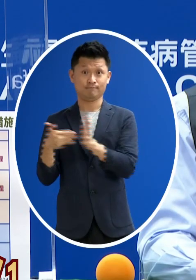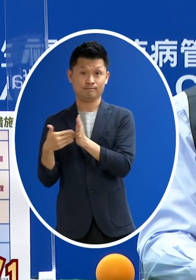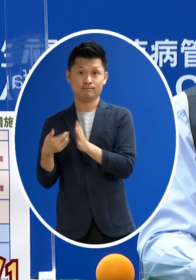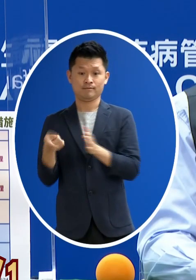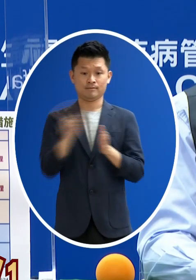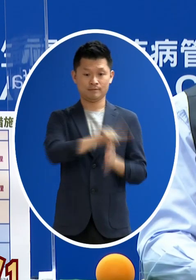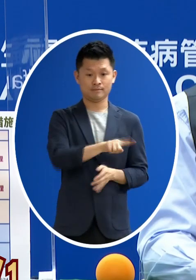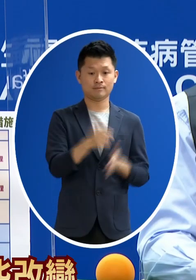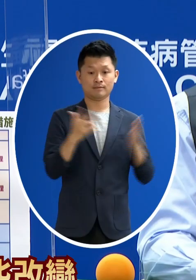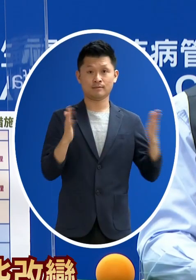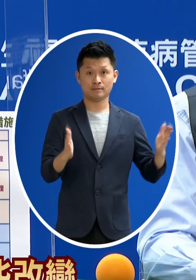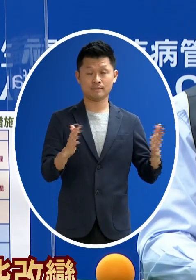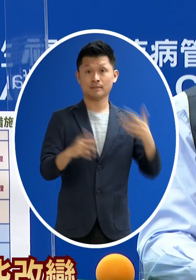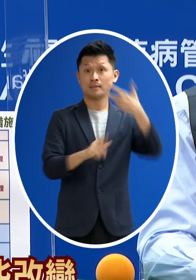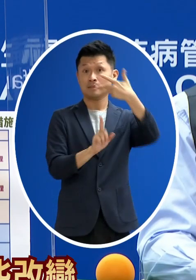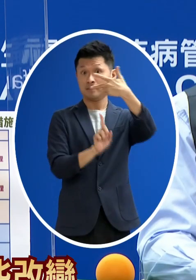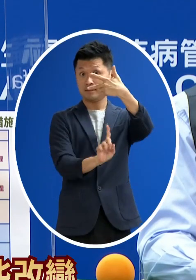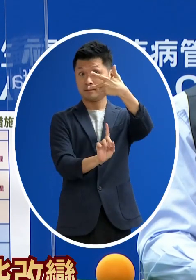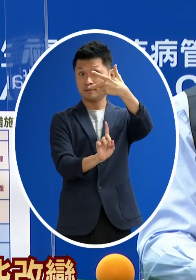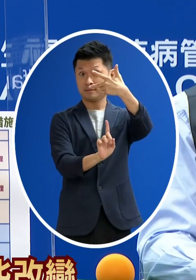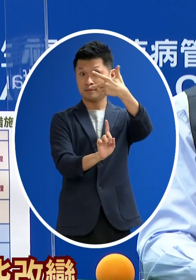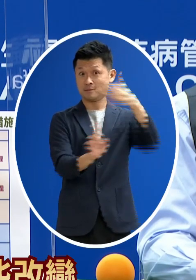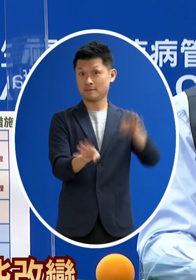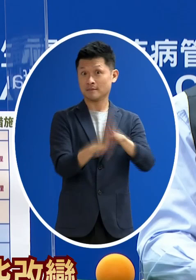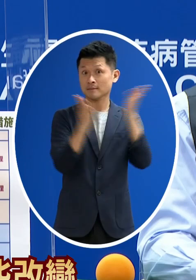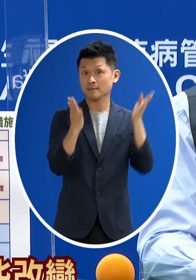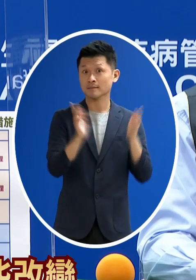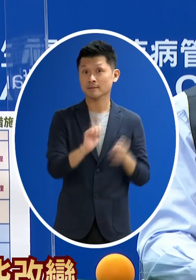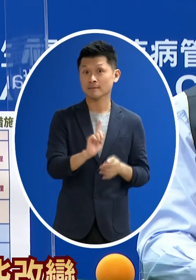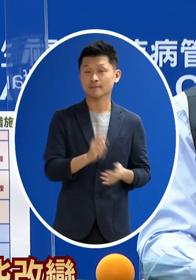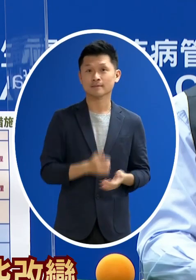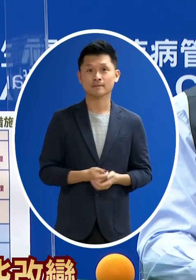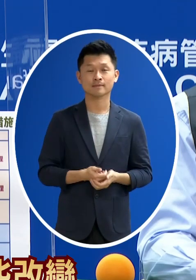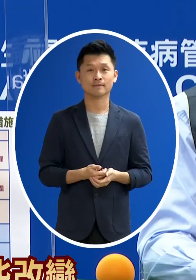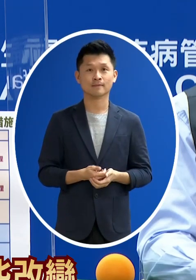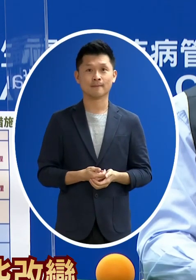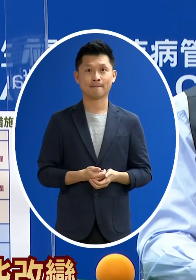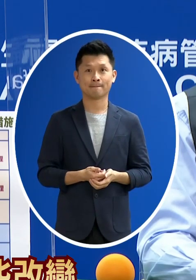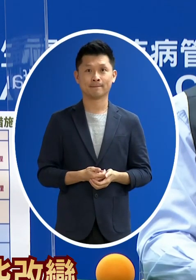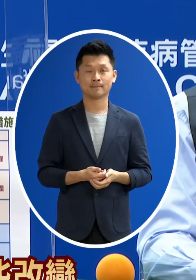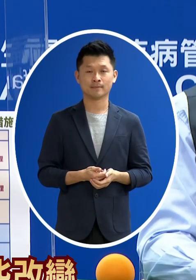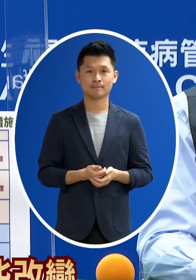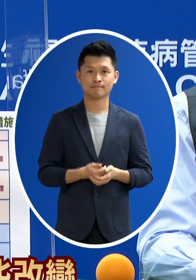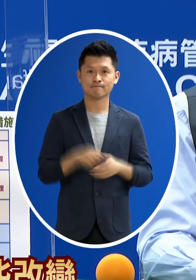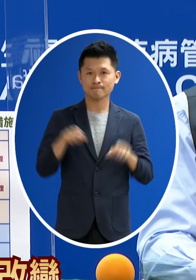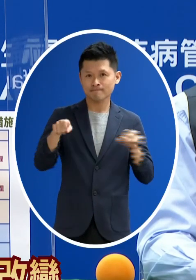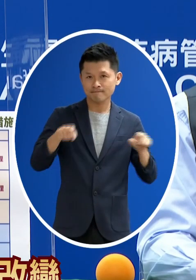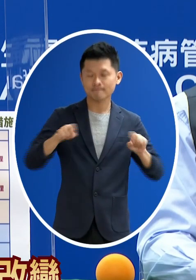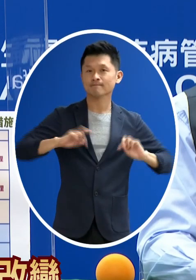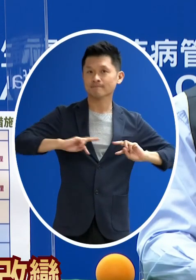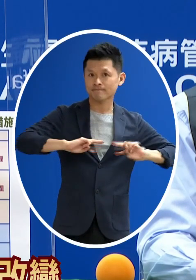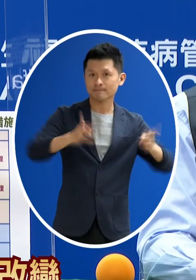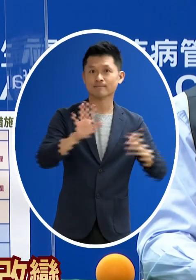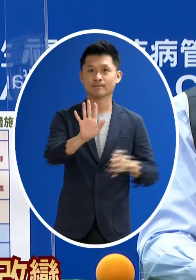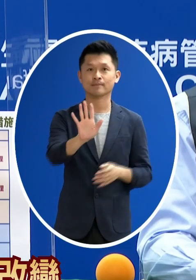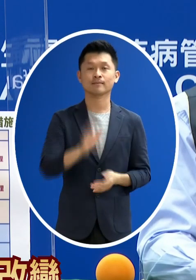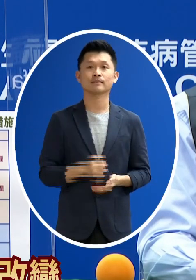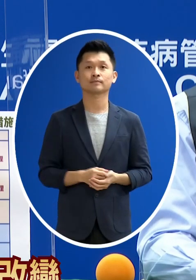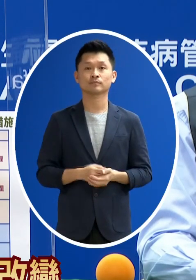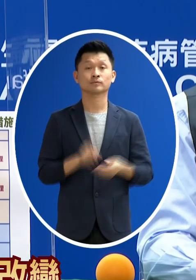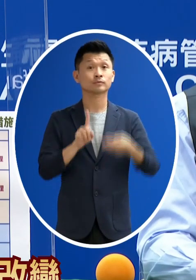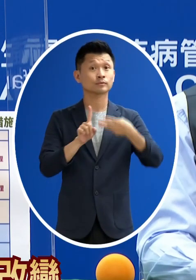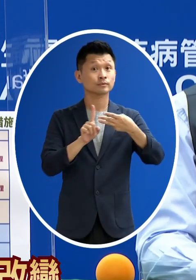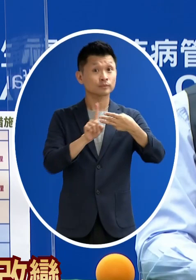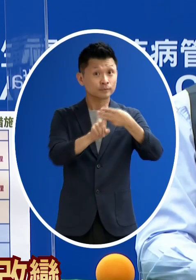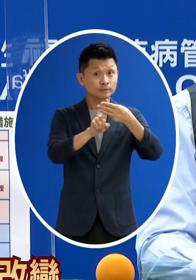在7月1号，在7月1号，那这里面有稍微的一些改变，那